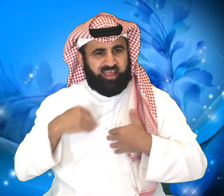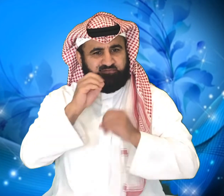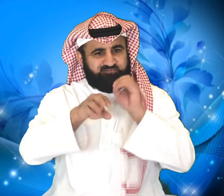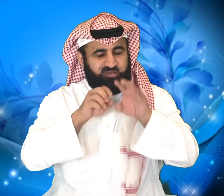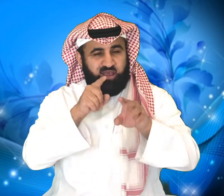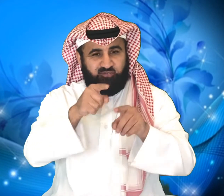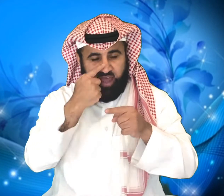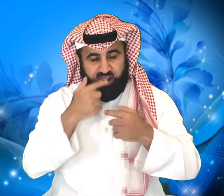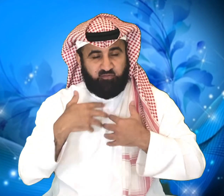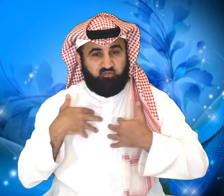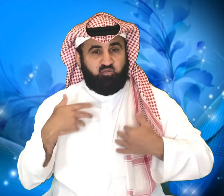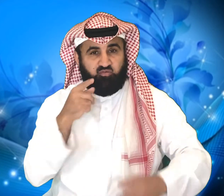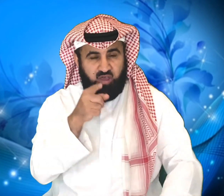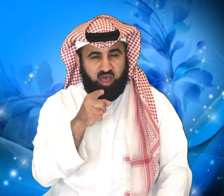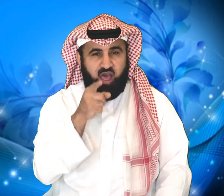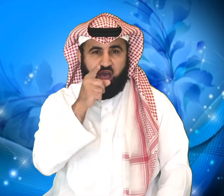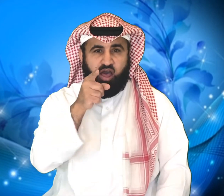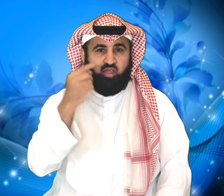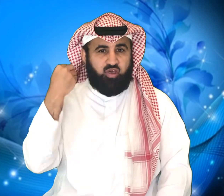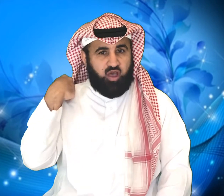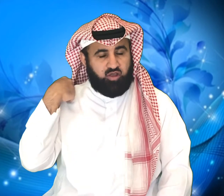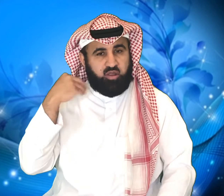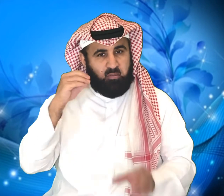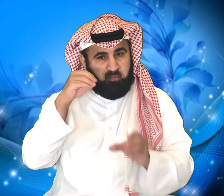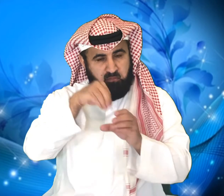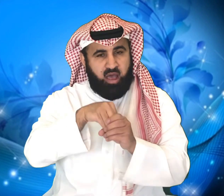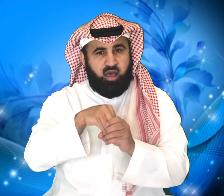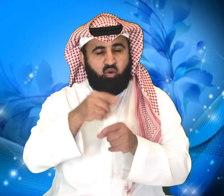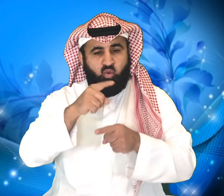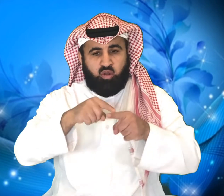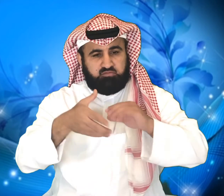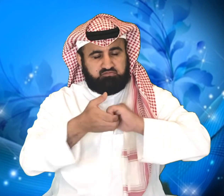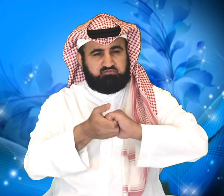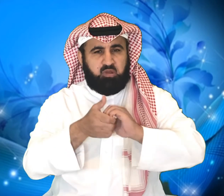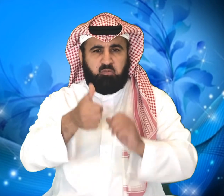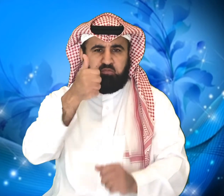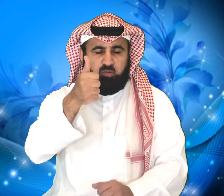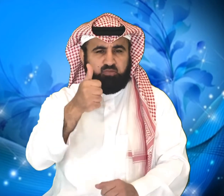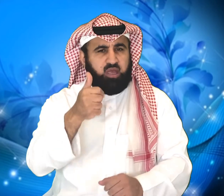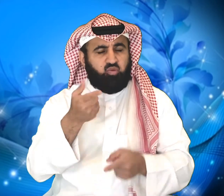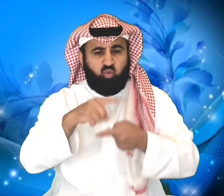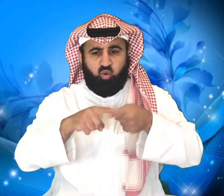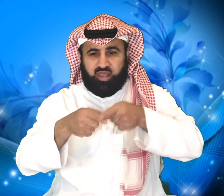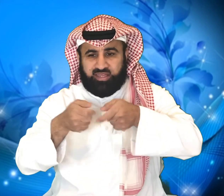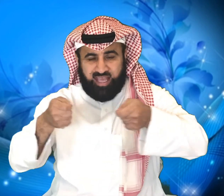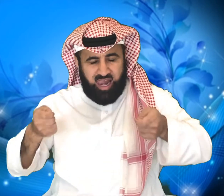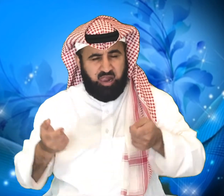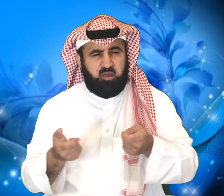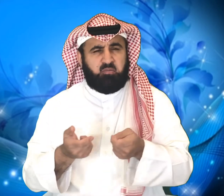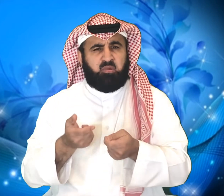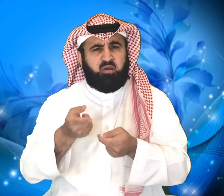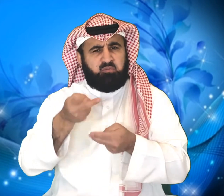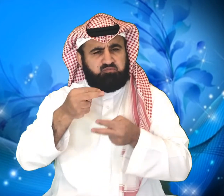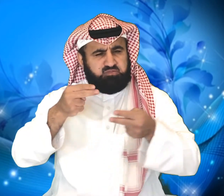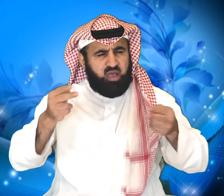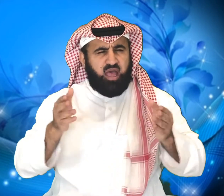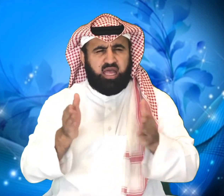تدخل الأنس والسرور عليهم، فإن هذا داخل في صلة الرحم. فإن صلة الرحم تتحقق